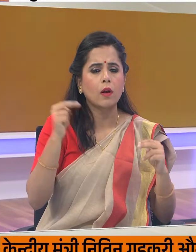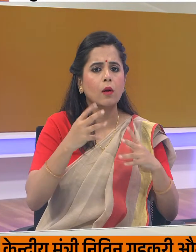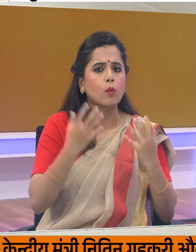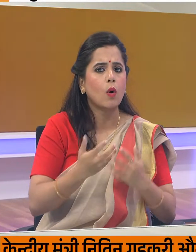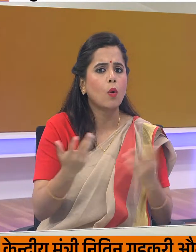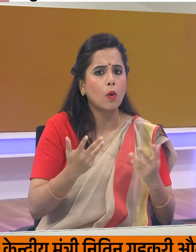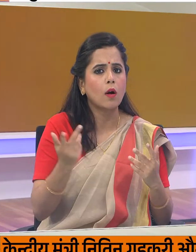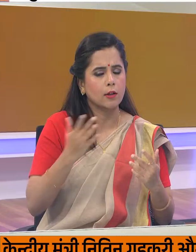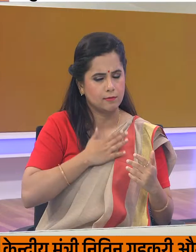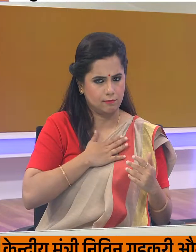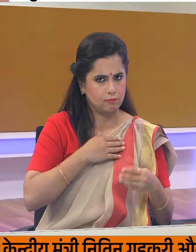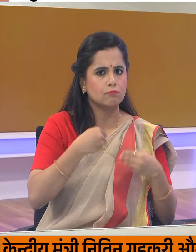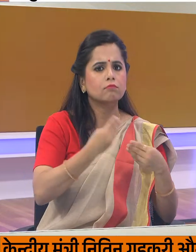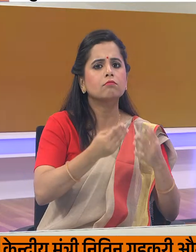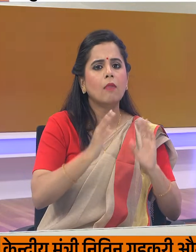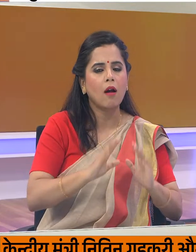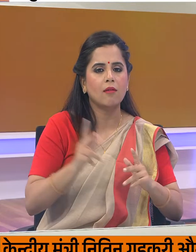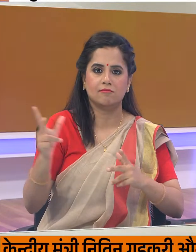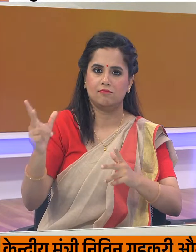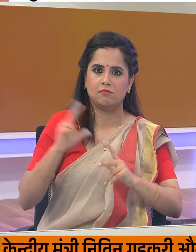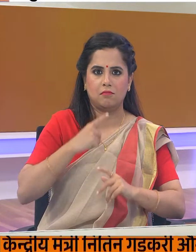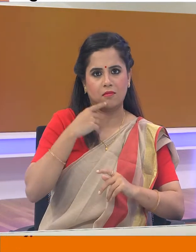सहायता का आश्वासन दिया है।